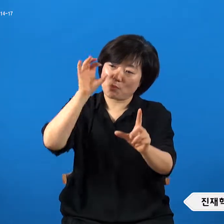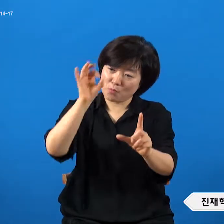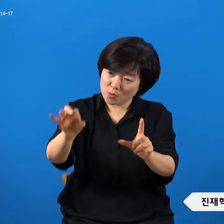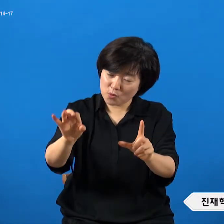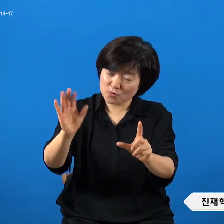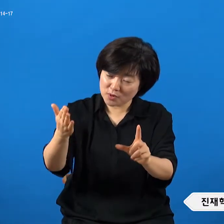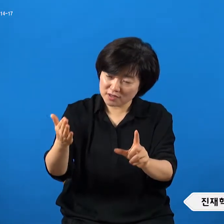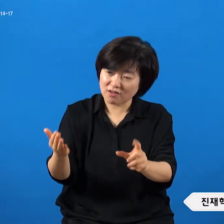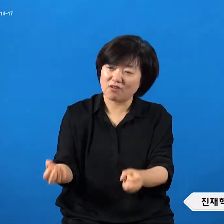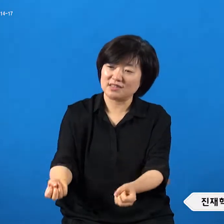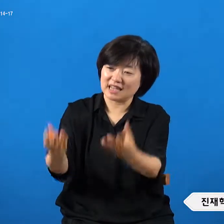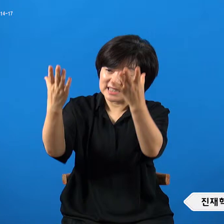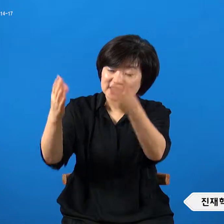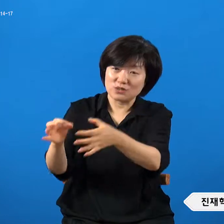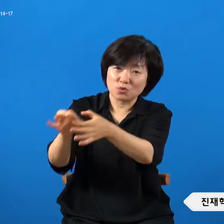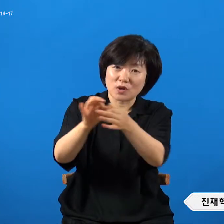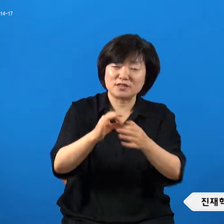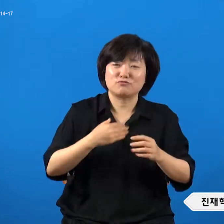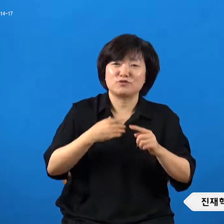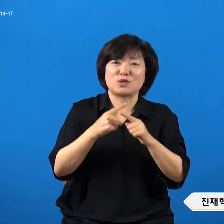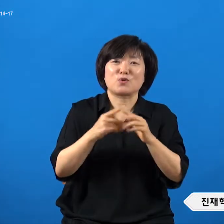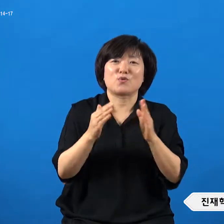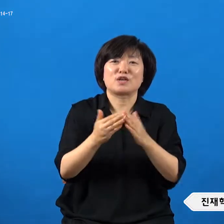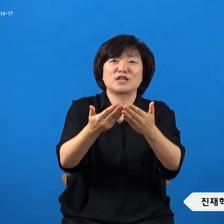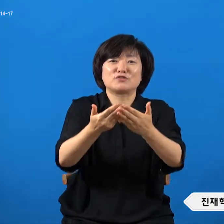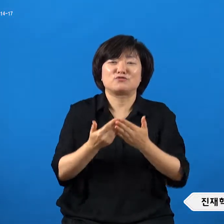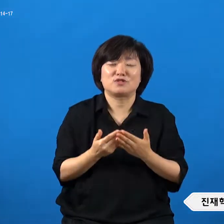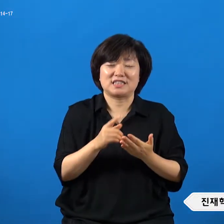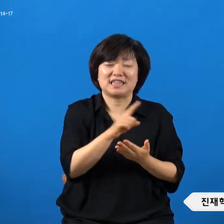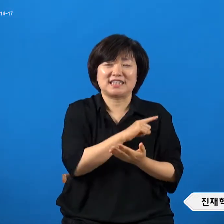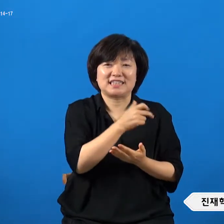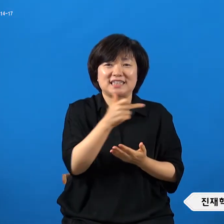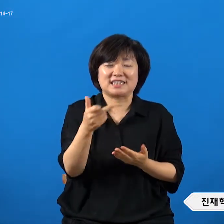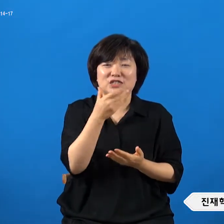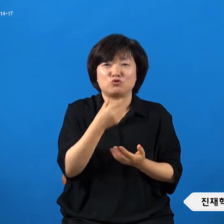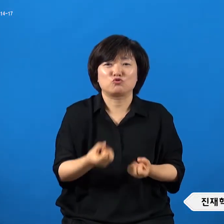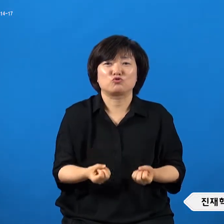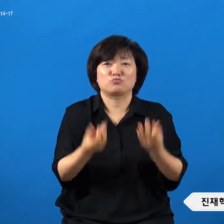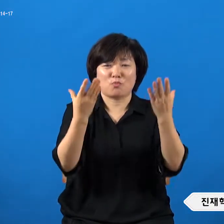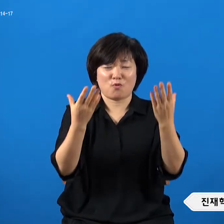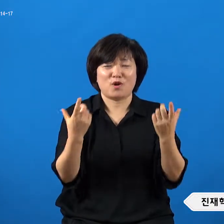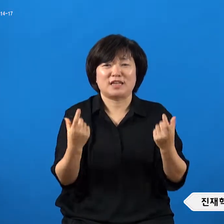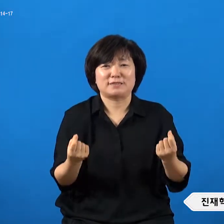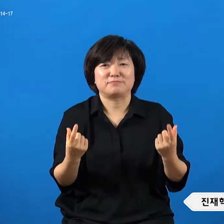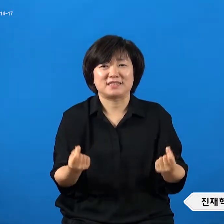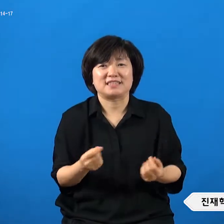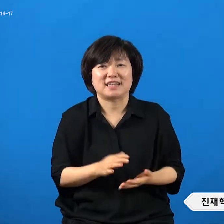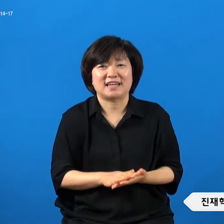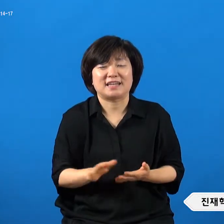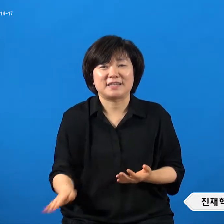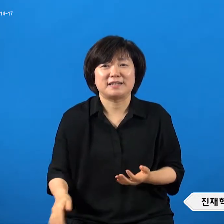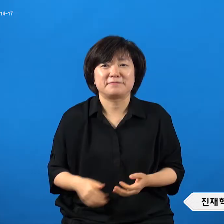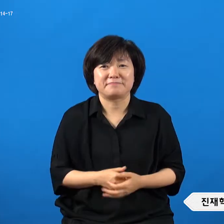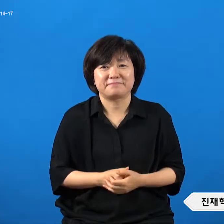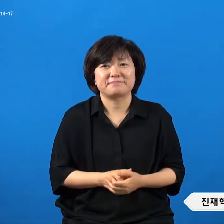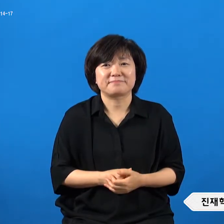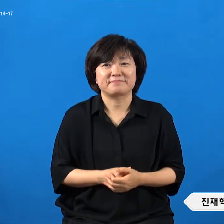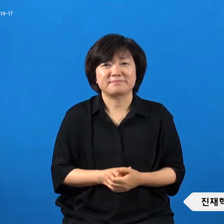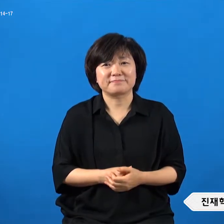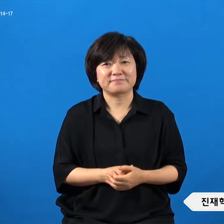것이 이번 잔치를 통해서 하나님께서 우리 교회에 주신 가장 큰 축복이 아닐까도